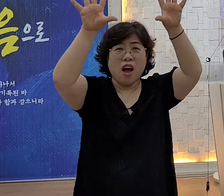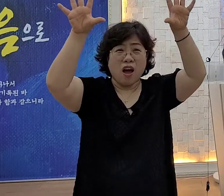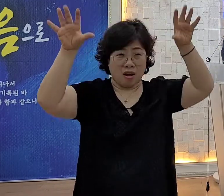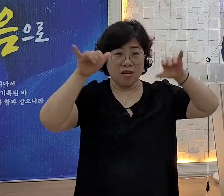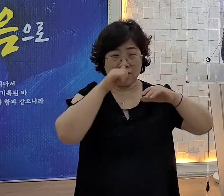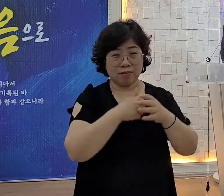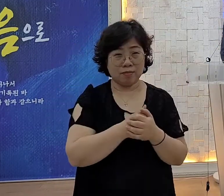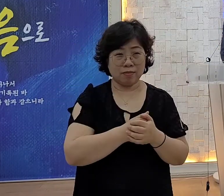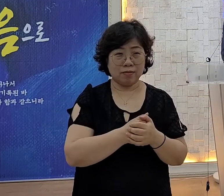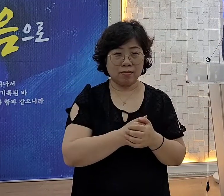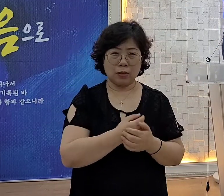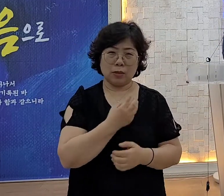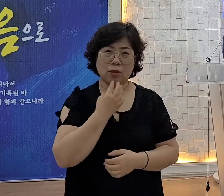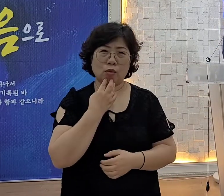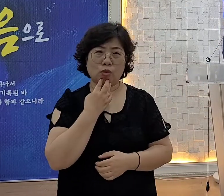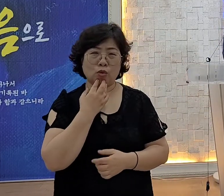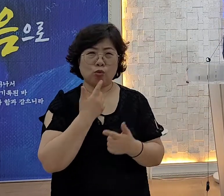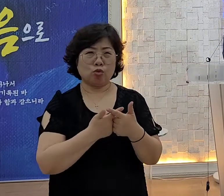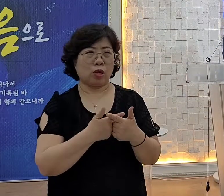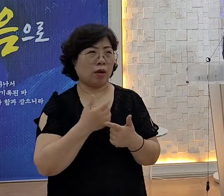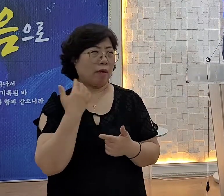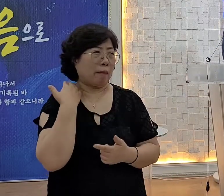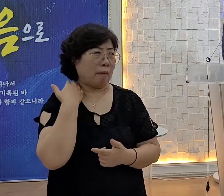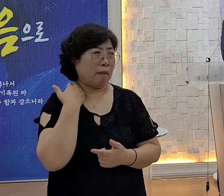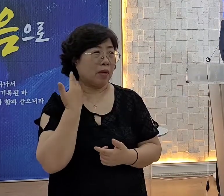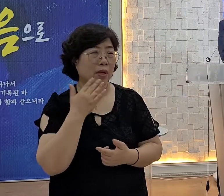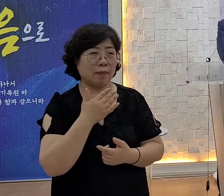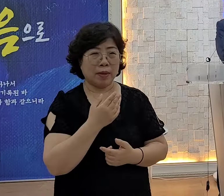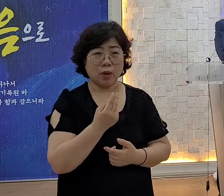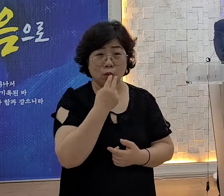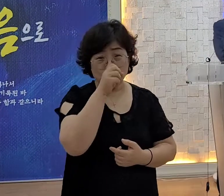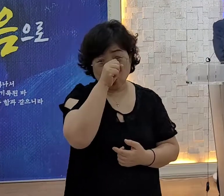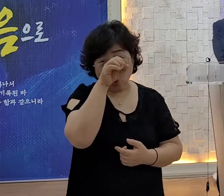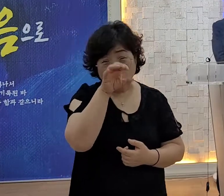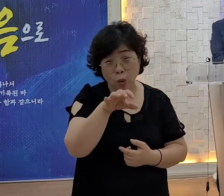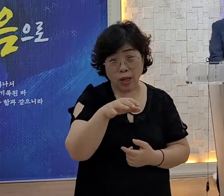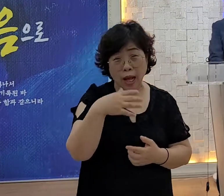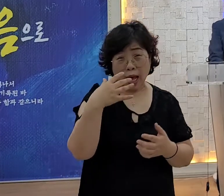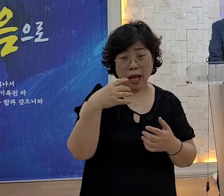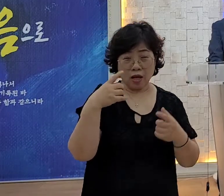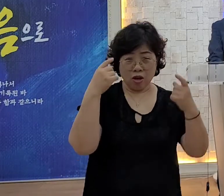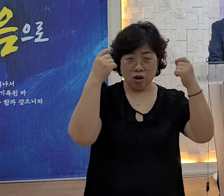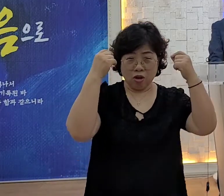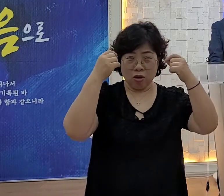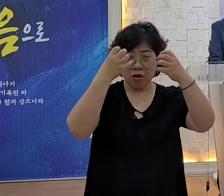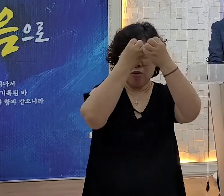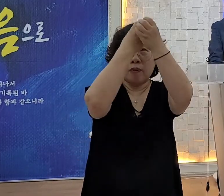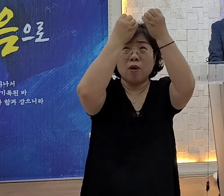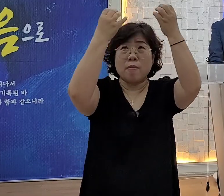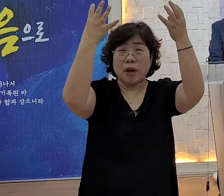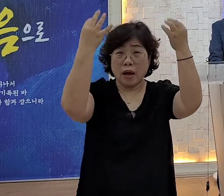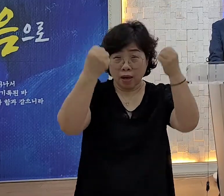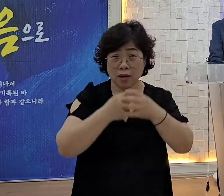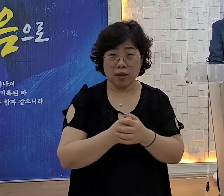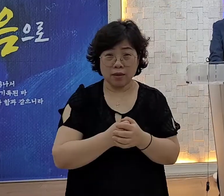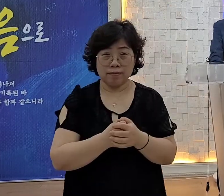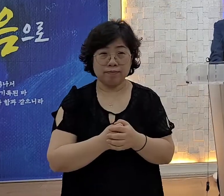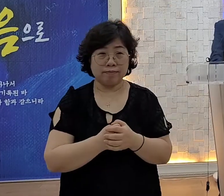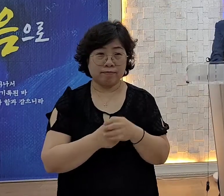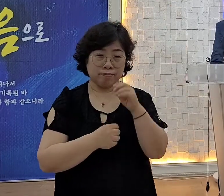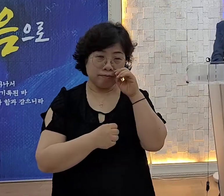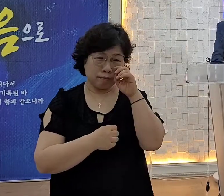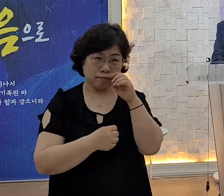이런 데는 안 보이지만 공기가 좋은 데 가면 아직도 별이 많은 것을 보게 됩니다. 별이 없었어가